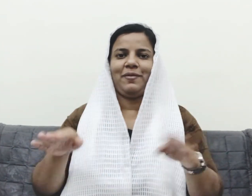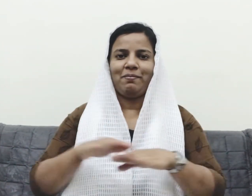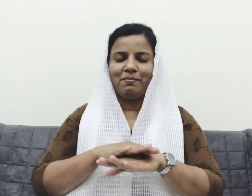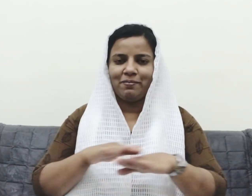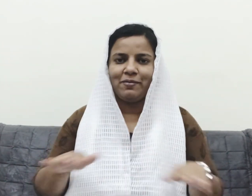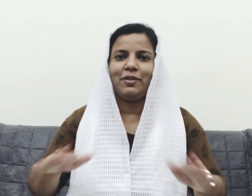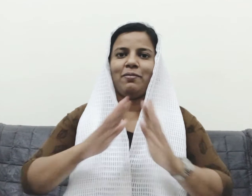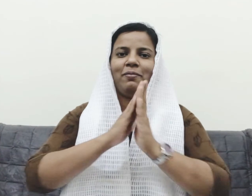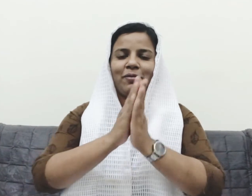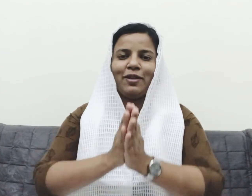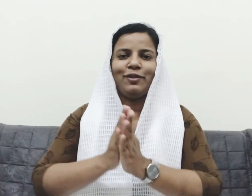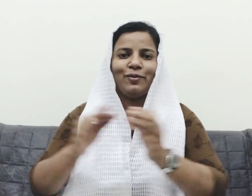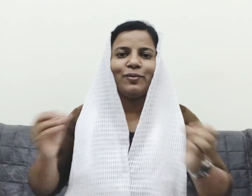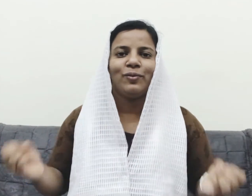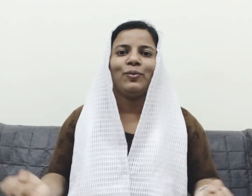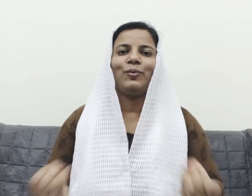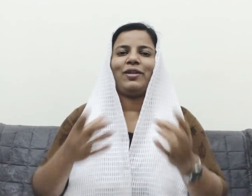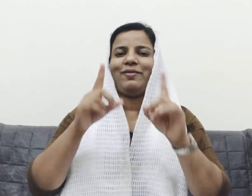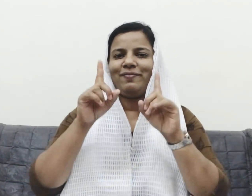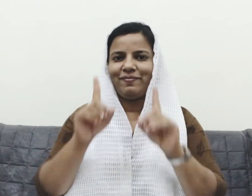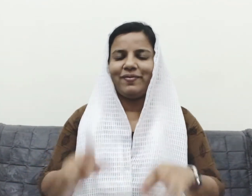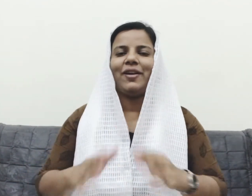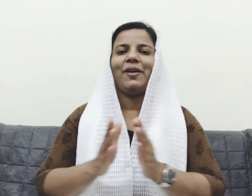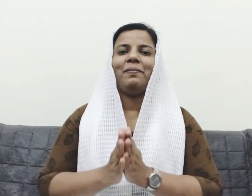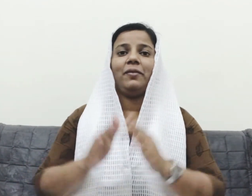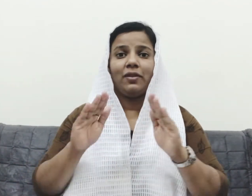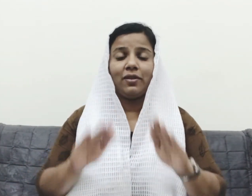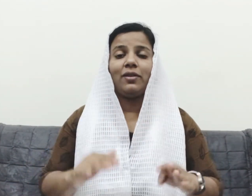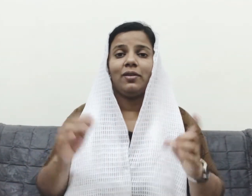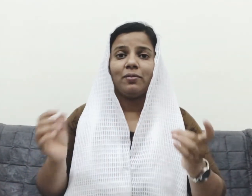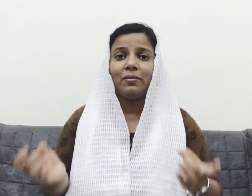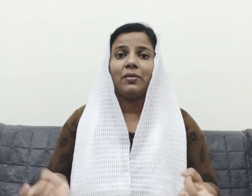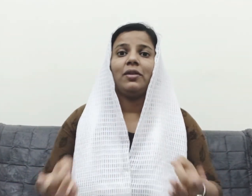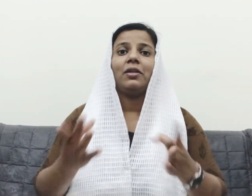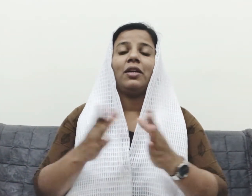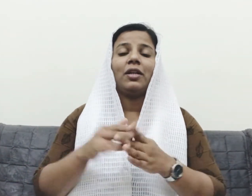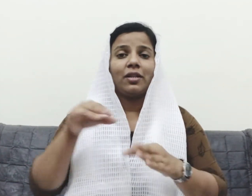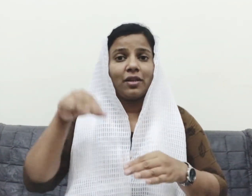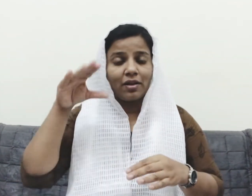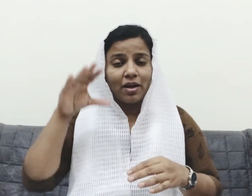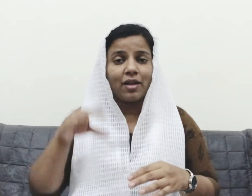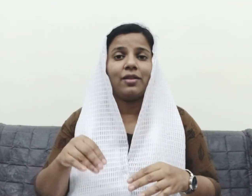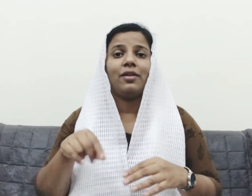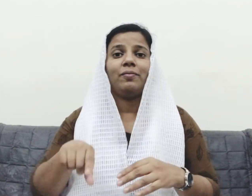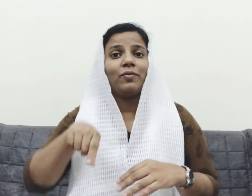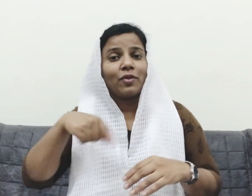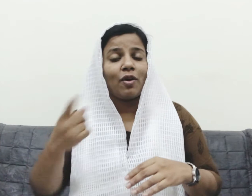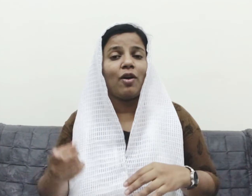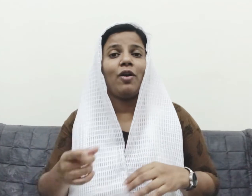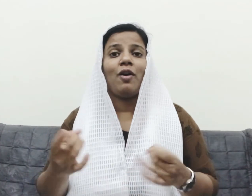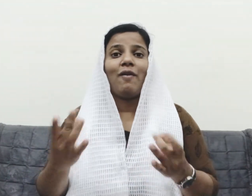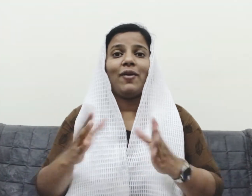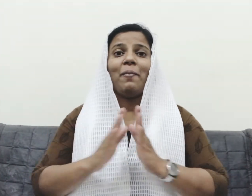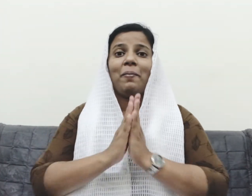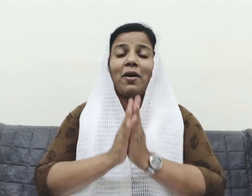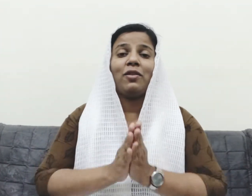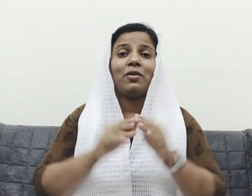പായിട്ട് പ്രാർത്ഥിച്ച് തുടങ്ങണം കേട്ടോ. ആമേൻ. അതുപോലെ ഇന്ന് പകൽക്കാലവും ഈ വരുന്ന രാത്രിക്കാലവും നാളത്തെ മീറ്റിങ്ങിൻ്റെ അനുഗ്രഹത്തിനു വേണ്ടി സ്പെഷ്യലി